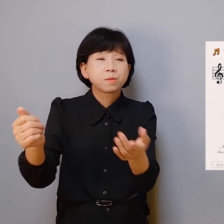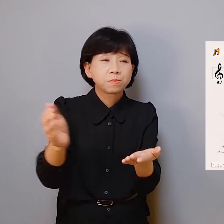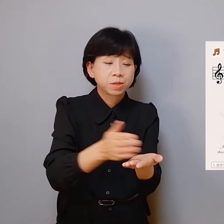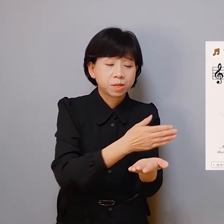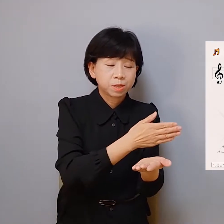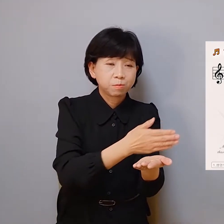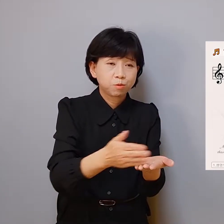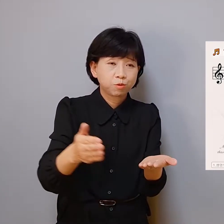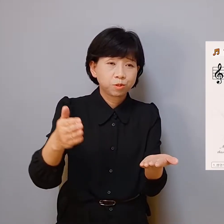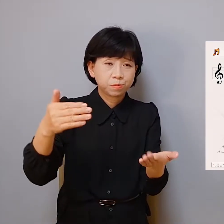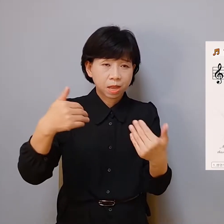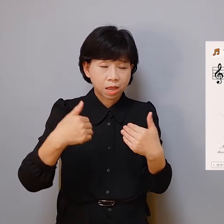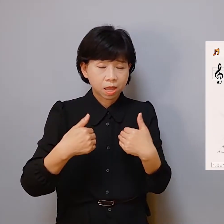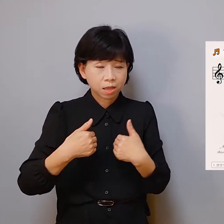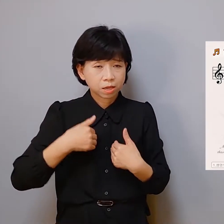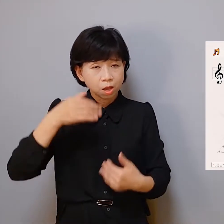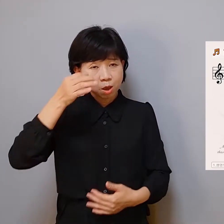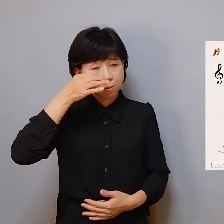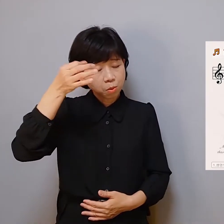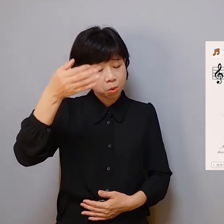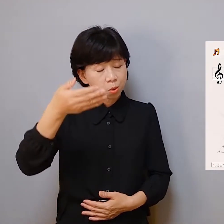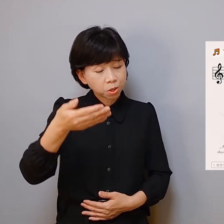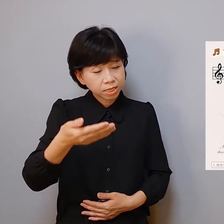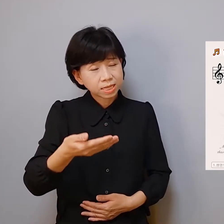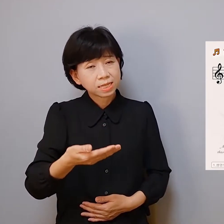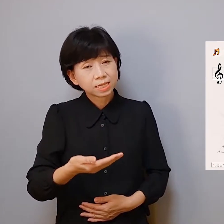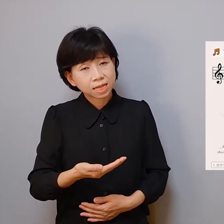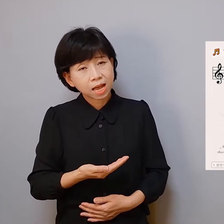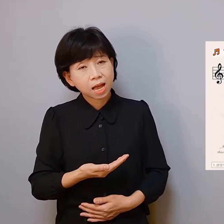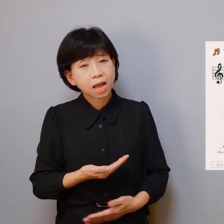갑니다. 빈 무덤 내게